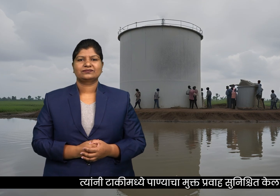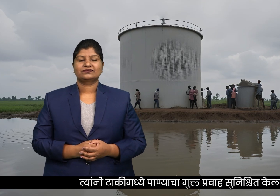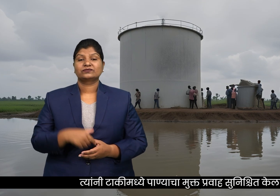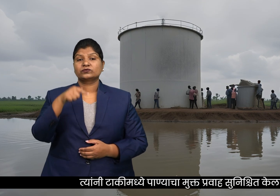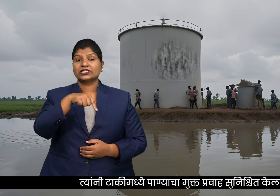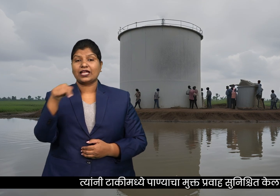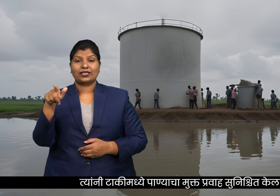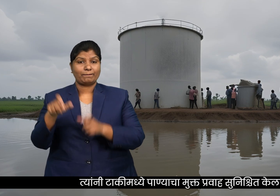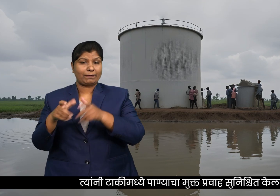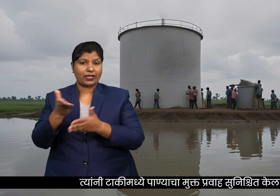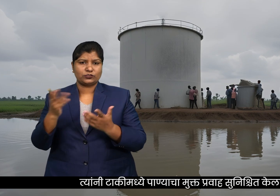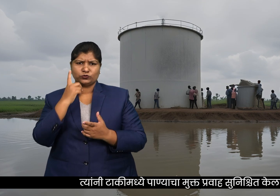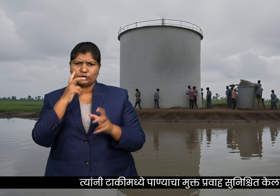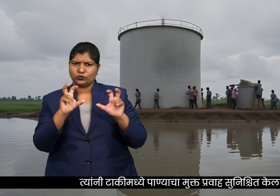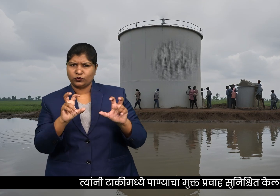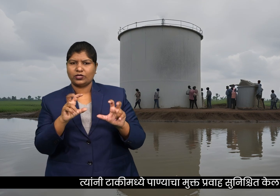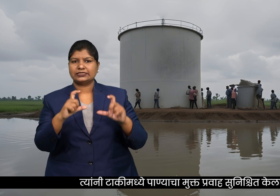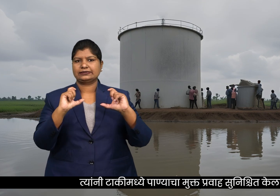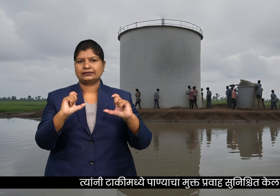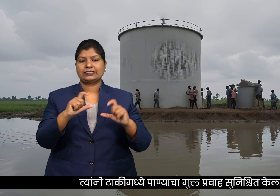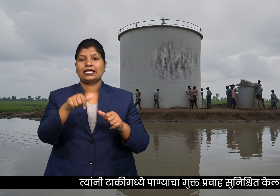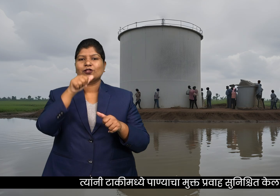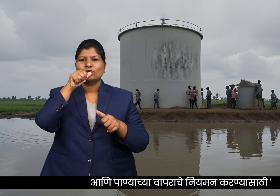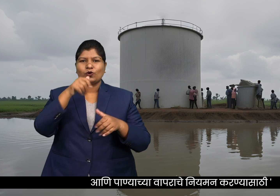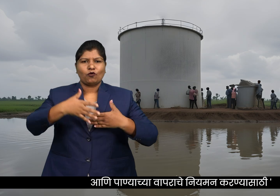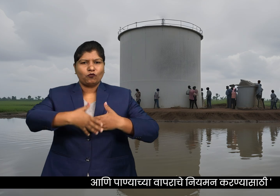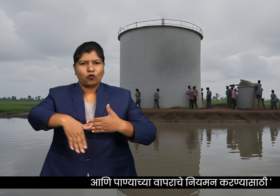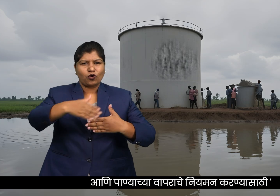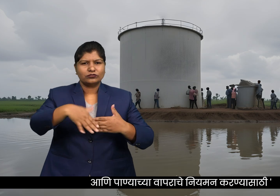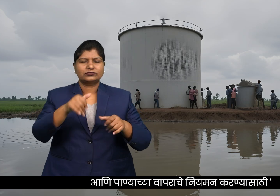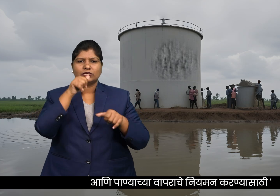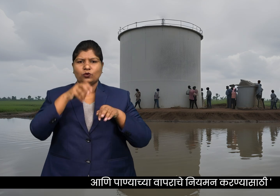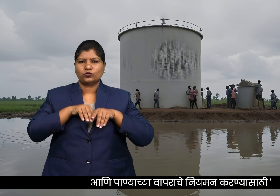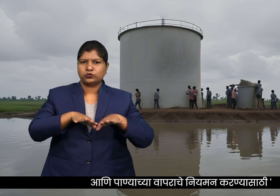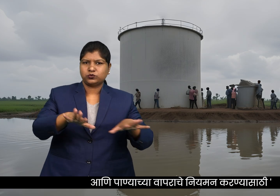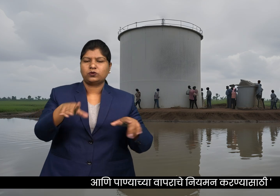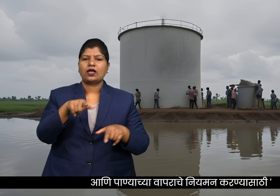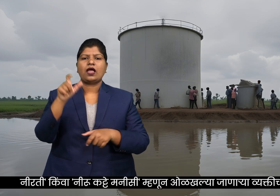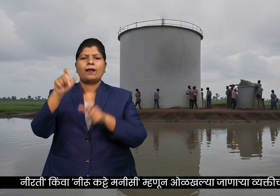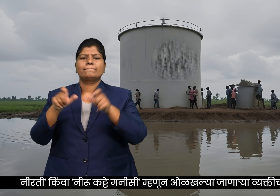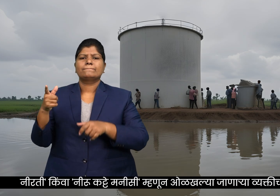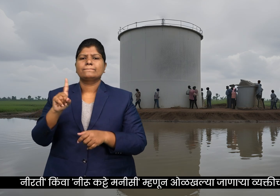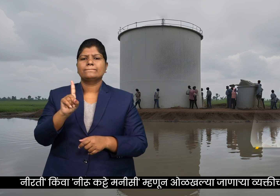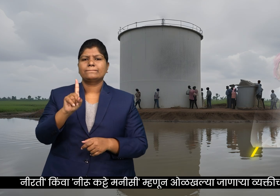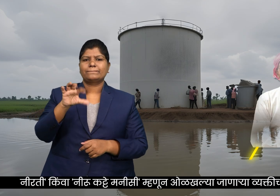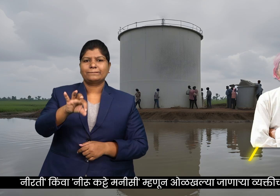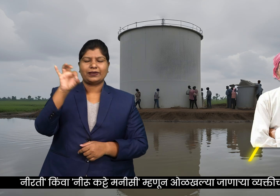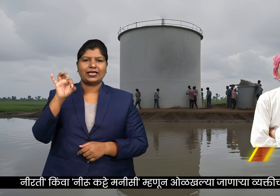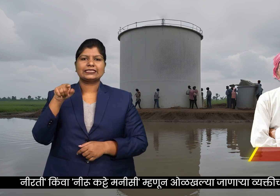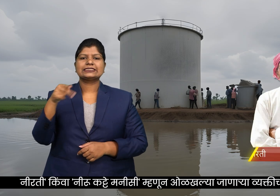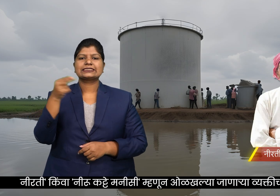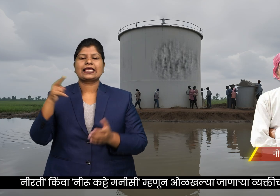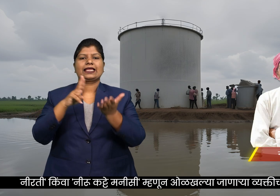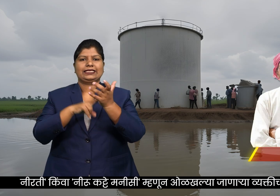त्यांनी टाकीमध्ये पाण्याचा मुक्त प्रवाह सुनिश्चित केला आणि पाण्याच्या वापराचे नियमन करण्यासाठी निर्ती